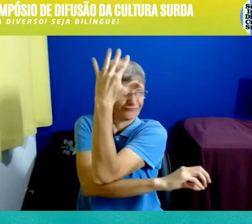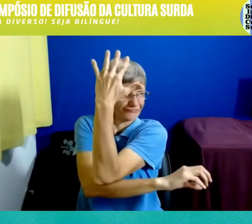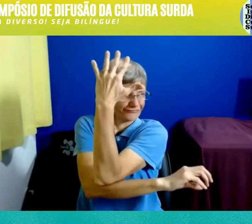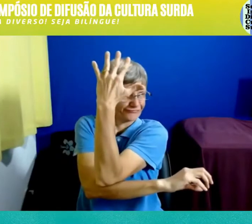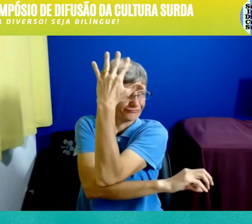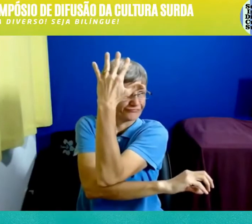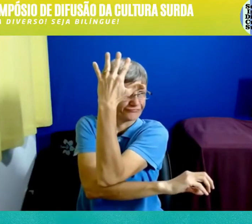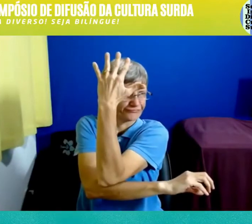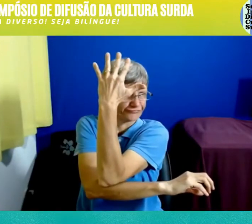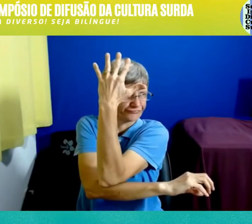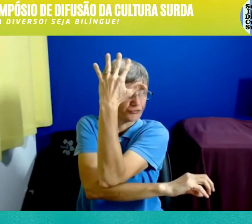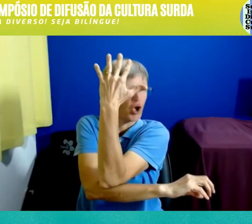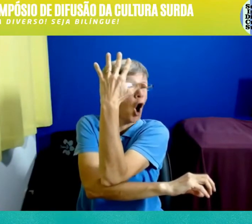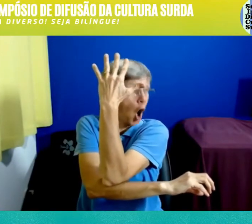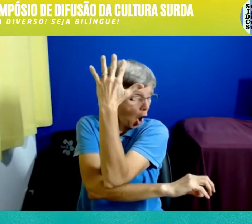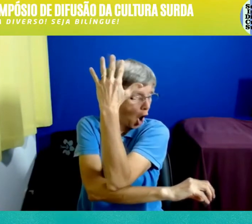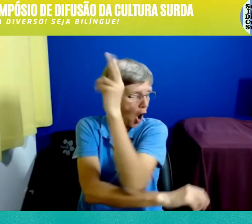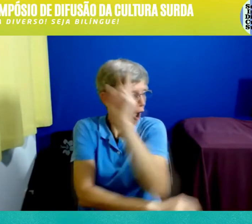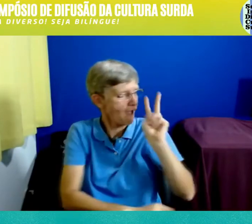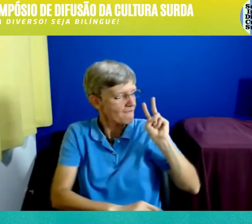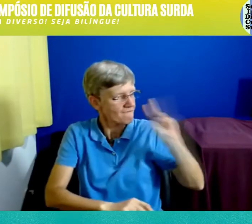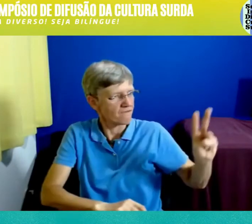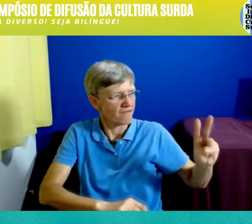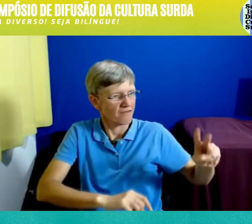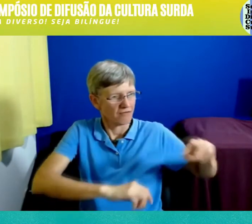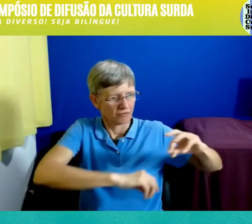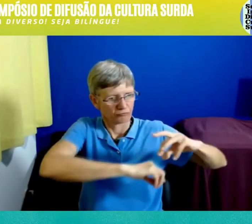ela tem as raízes.